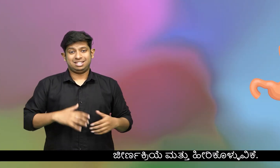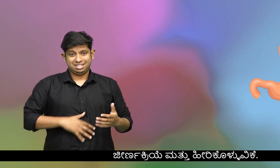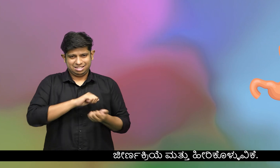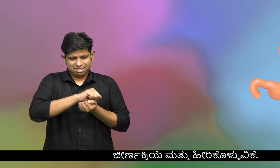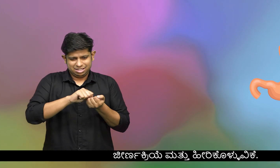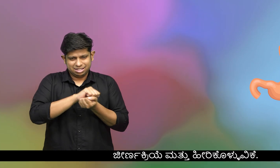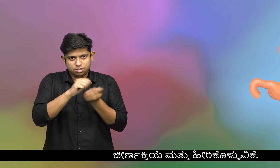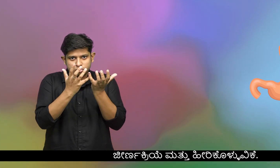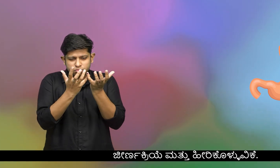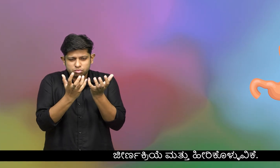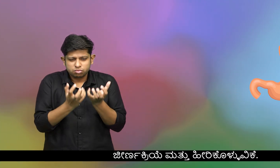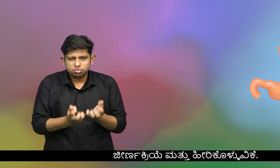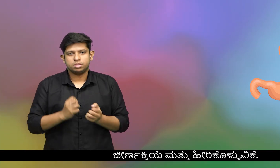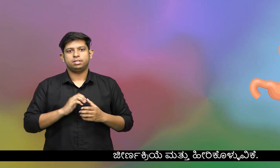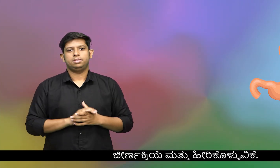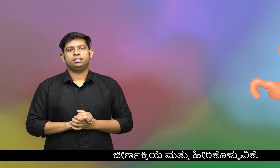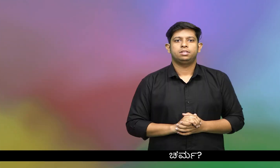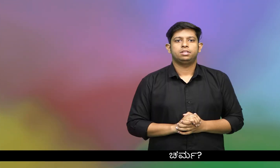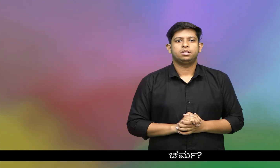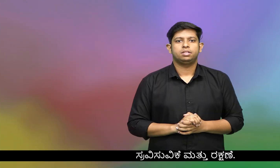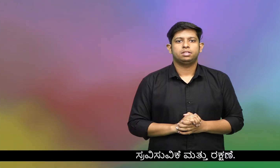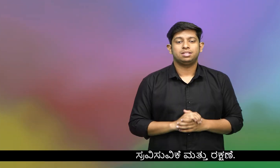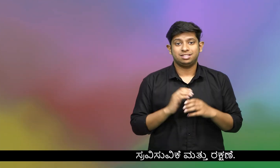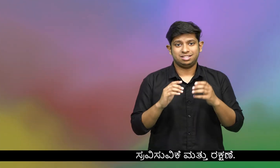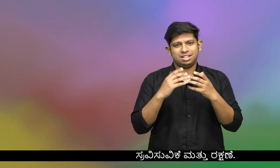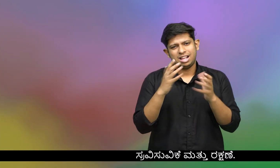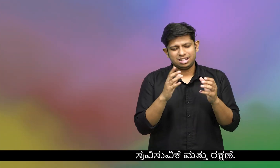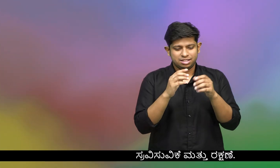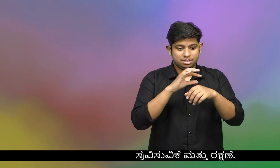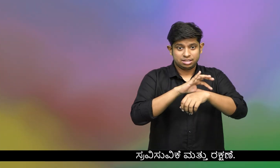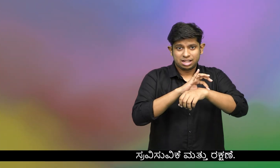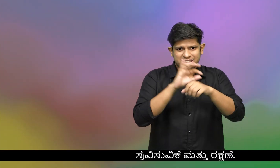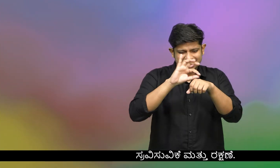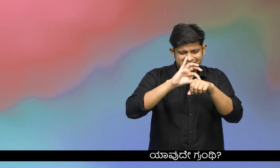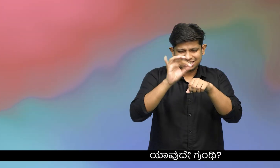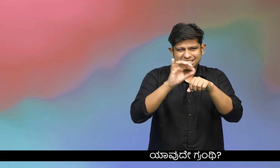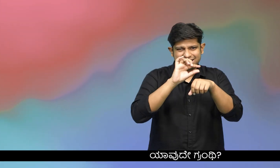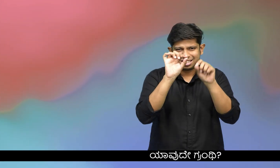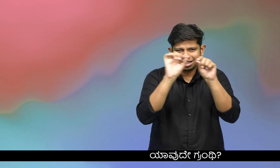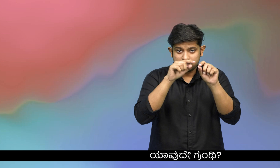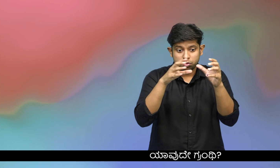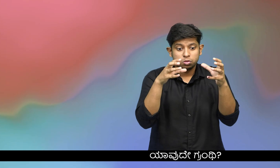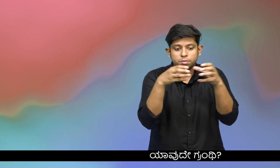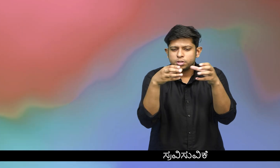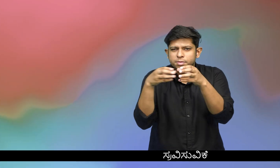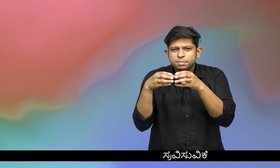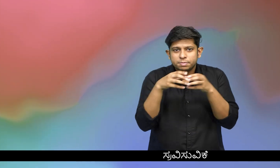ಜೀರ್ಣಕ್ರಿಯೆ ಮತ್ತು ಹೀರಿಕೊಳ್ಳುವಿಕೆ, ಚರ್ಮ, ಸ್ರವಿಸುವಿಕೆ ಮತ್ತು ರಕ್ಷಣೆ, ಯಾವುದೇ ಗ್ರಂಥಿ,